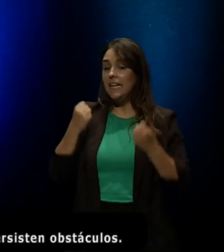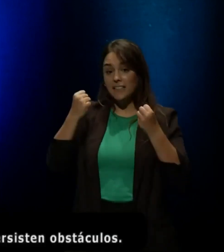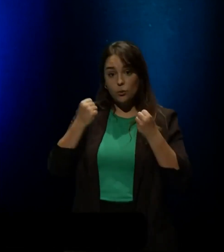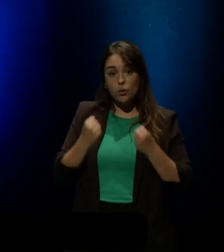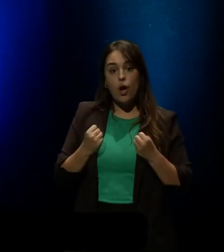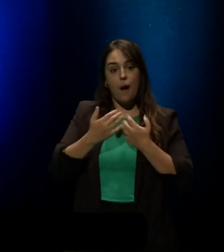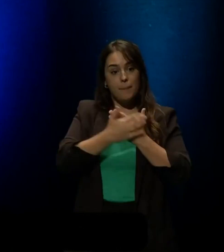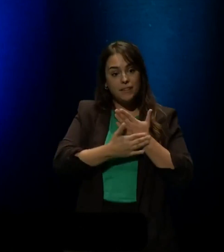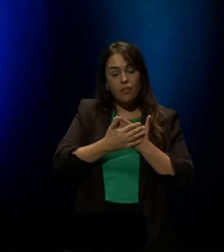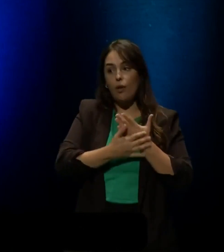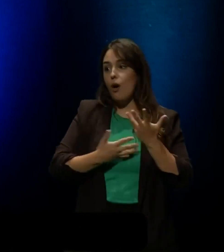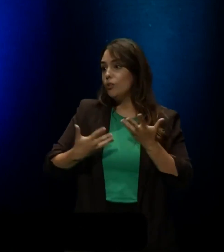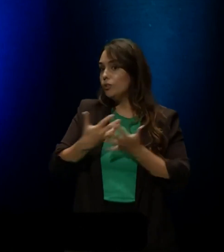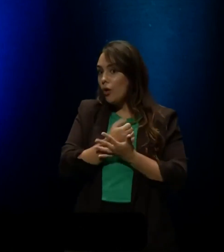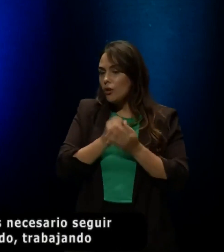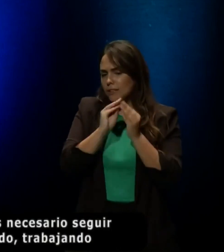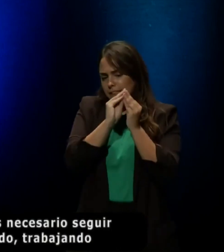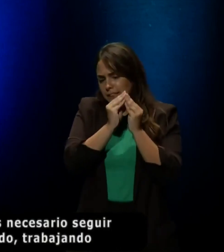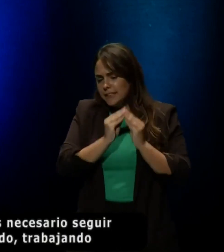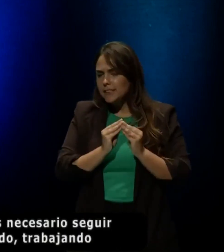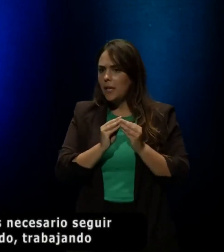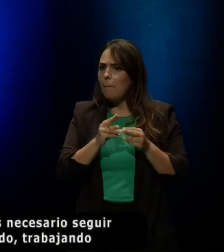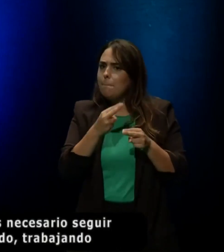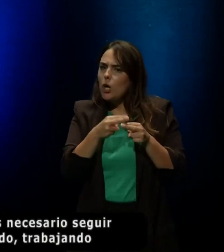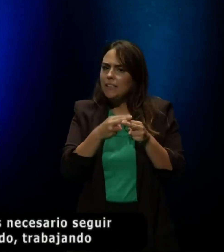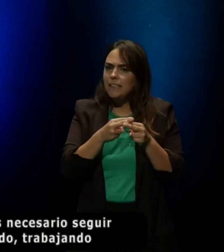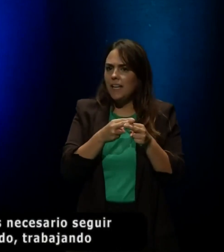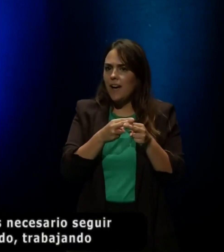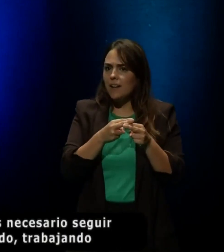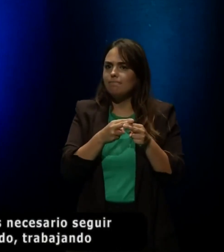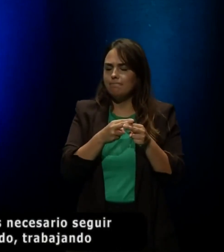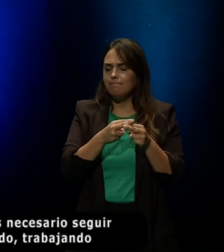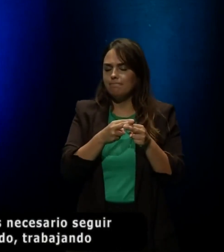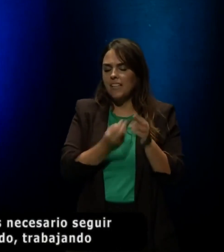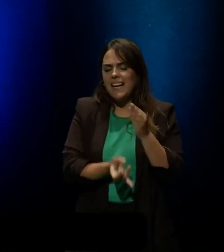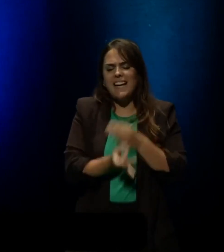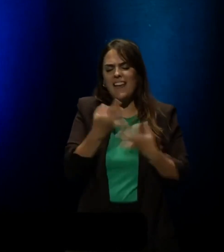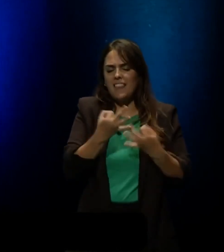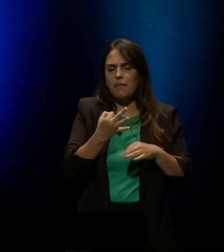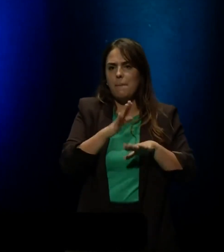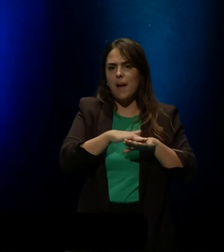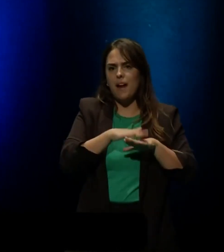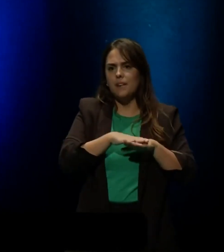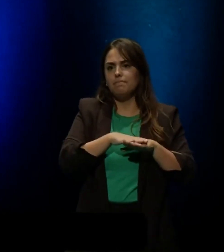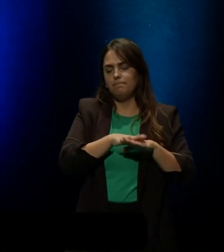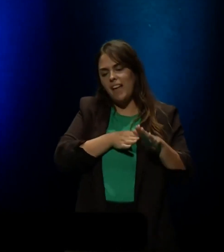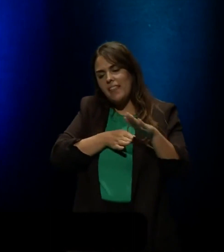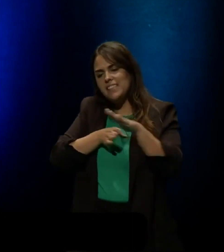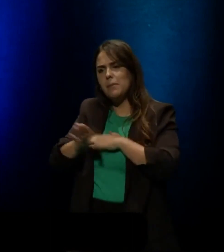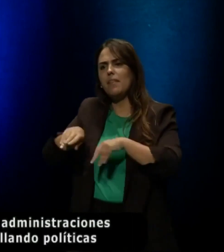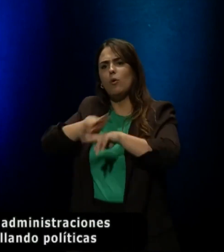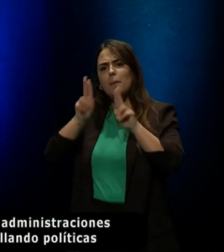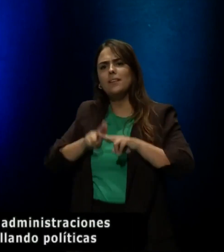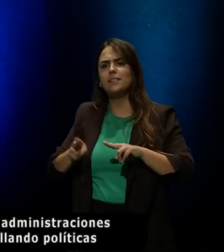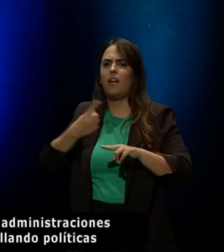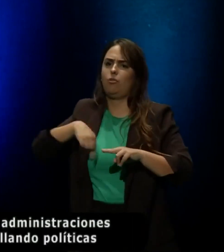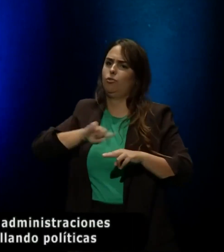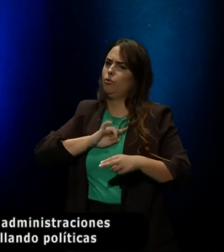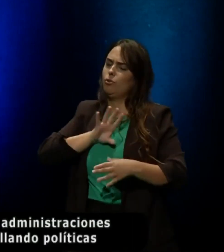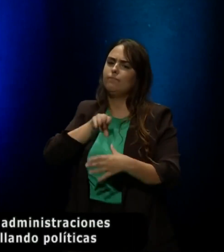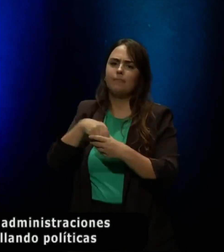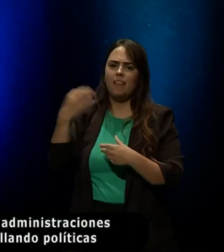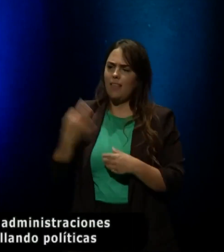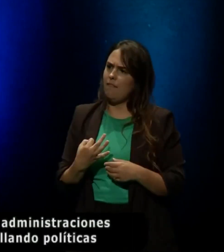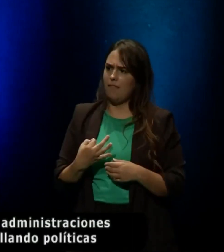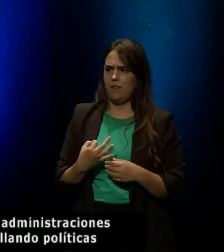las administraciones desarrollando políticas que nos lleven de verdad a la accesibilidad universal. Y para